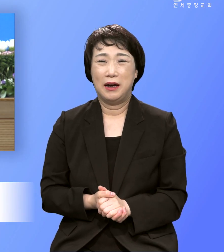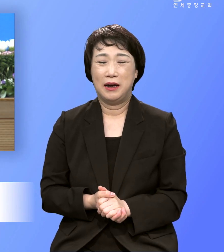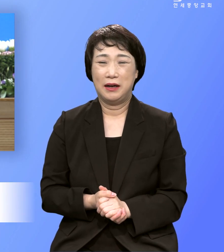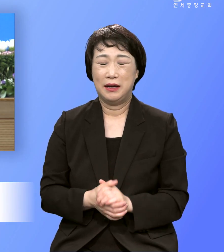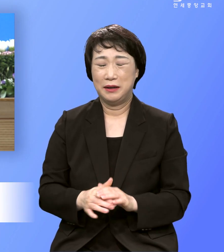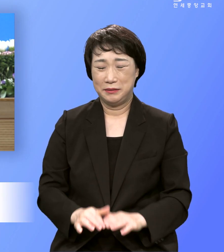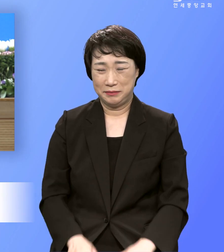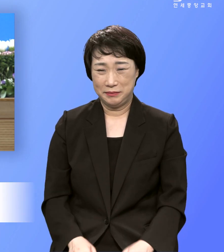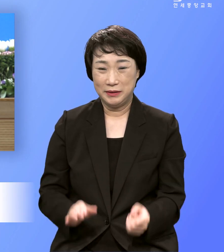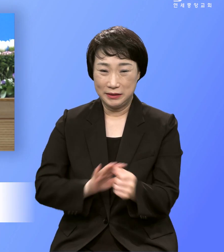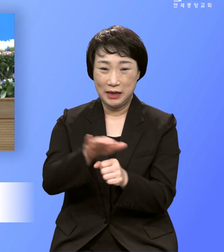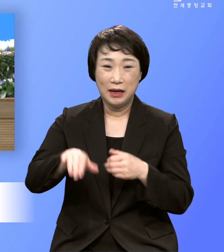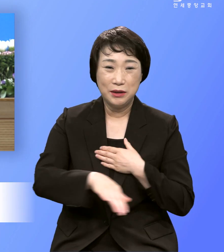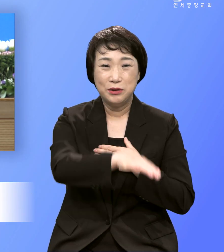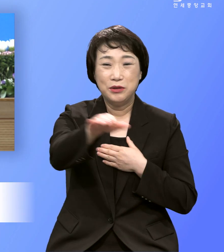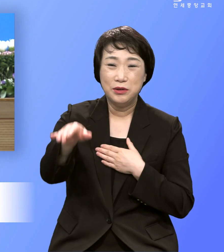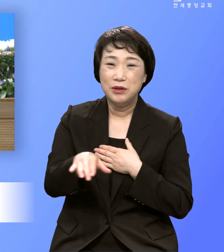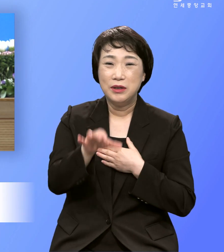사랑하는 연대가족이요,